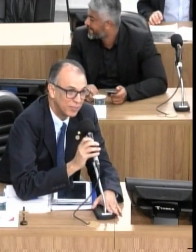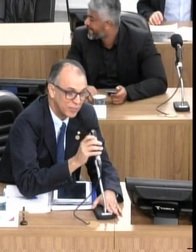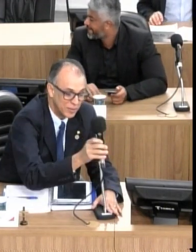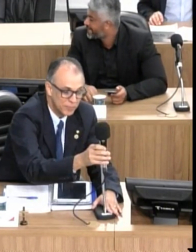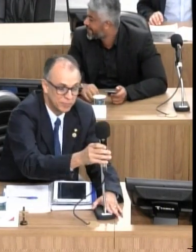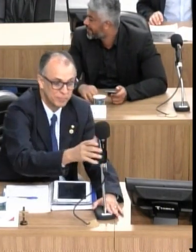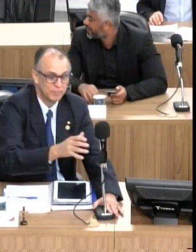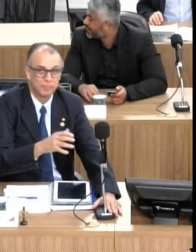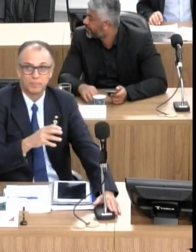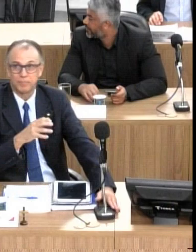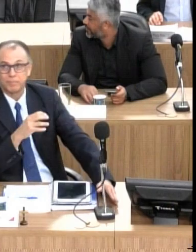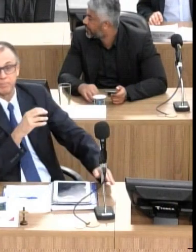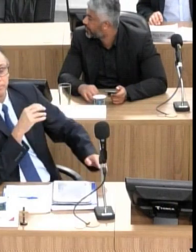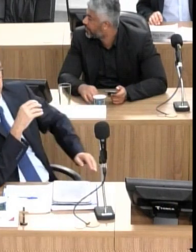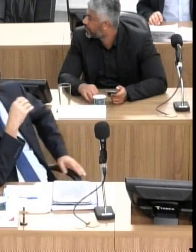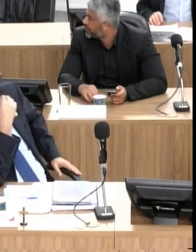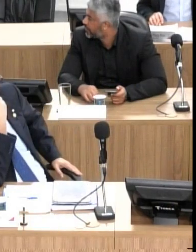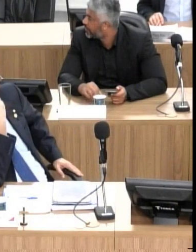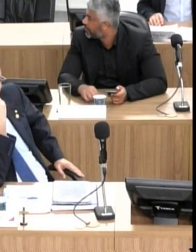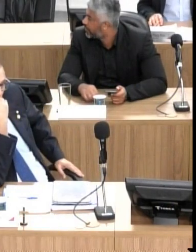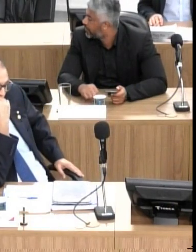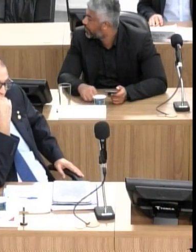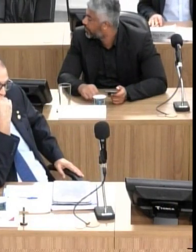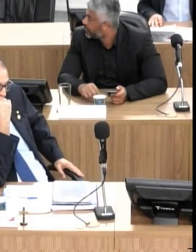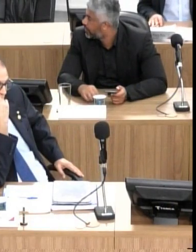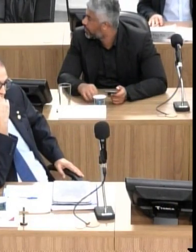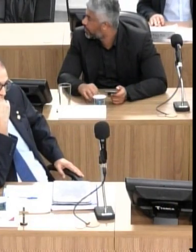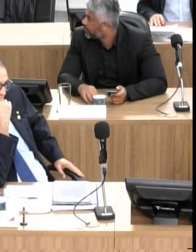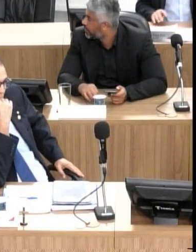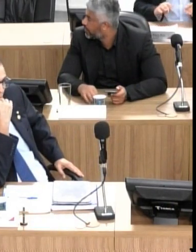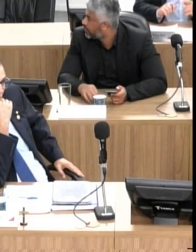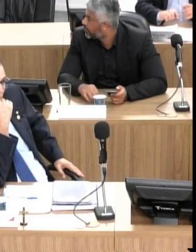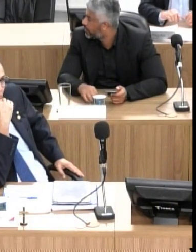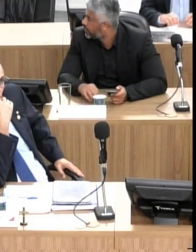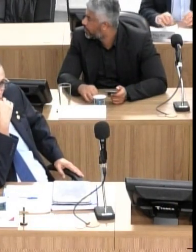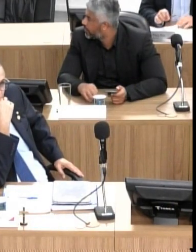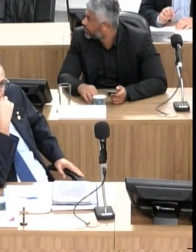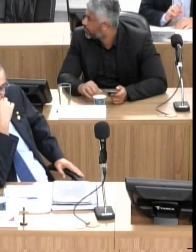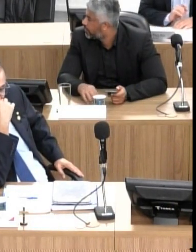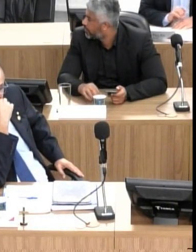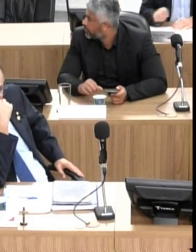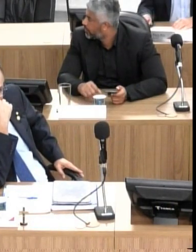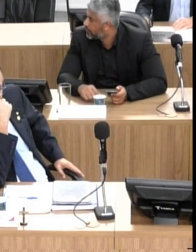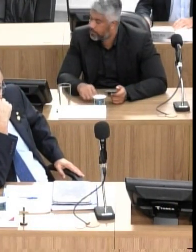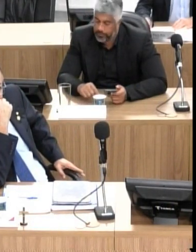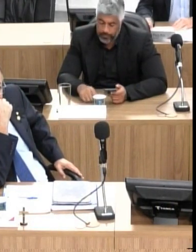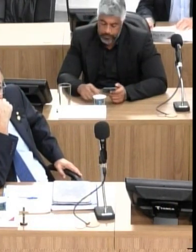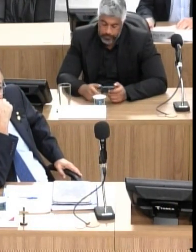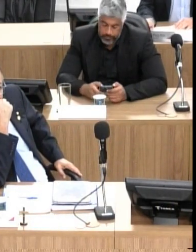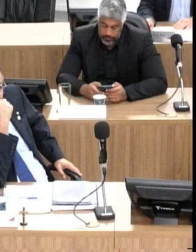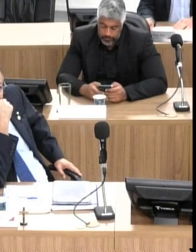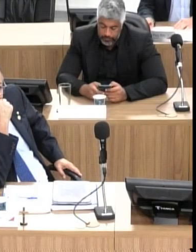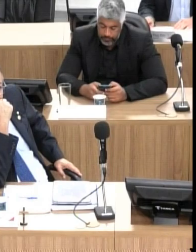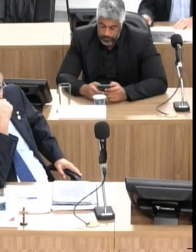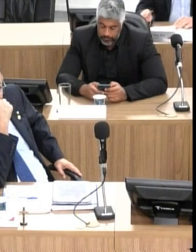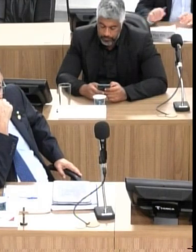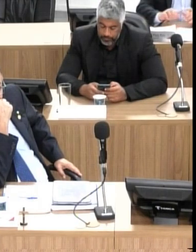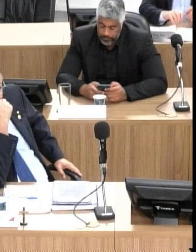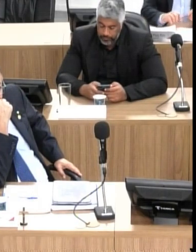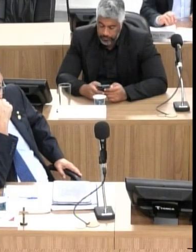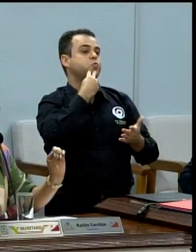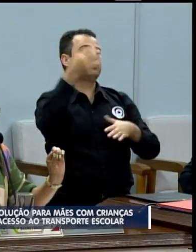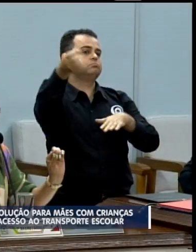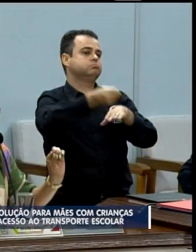não. Nesse caso, vereadores, quando os pais têm condição, eles contratam as peruas particulares. Hoje, cada aluno está na faixa